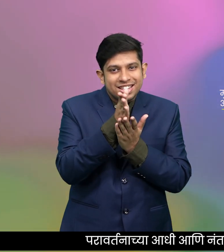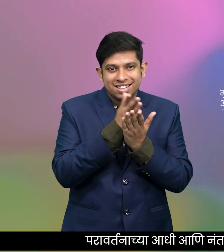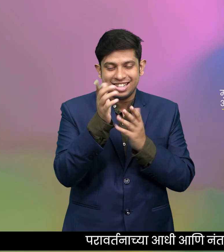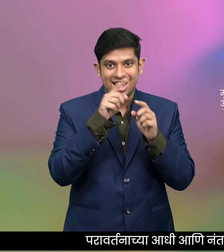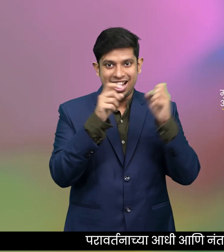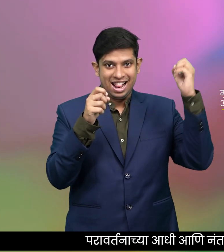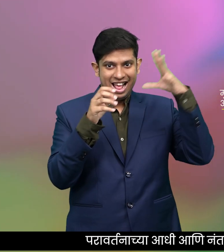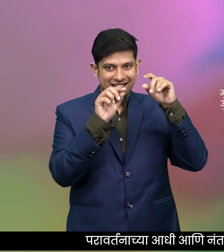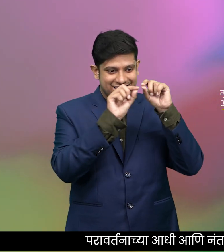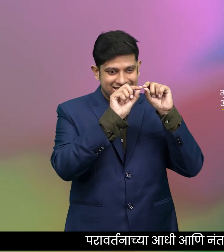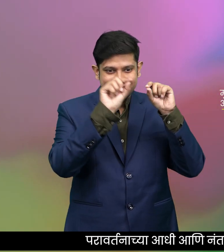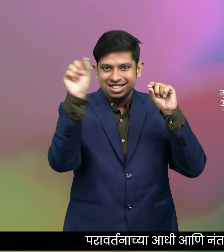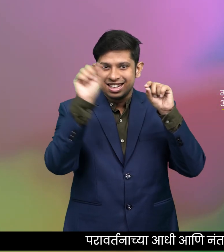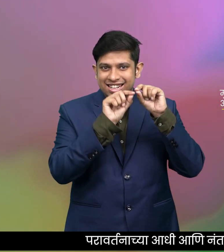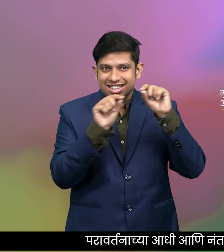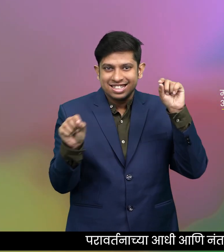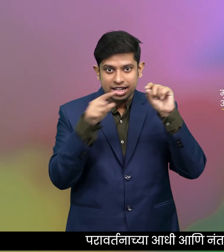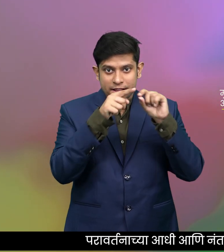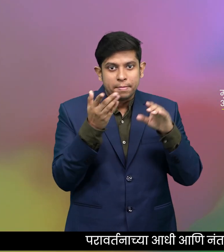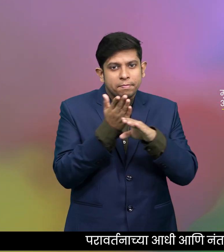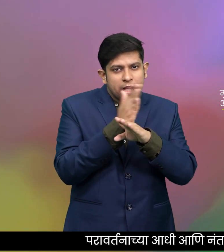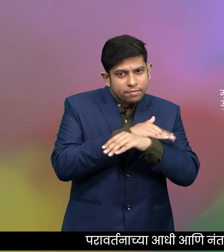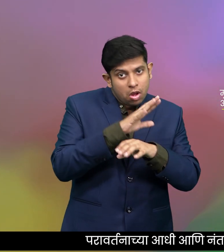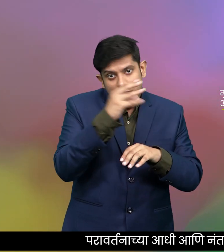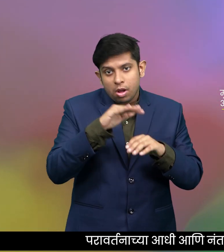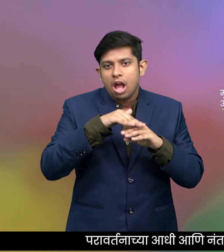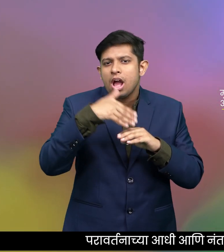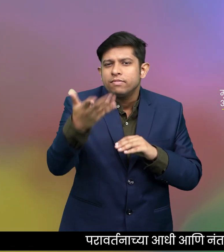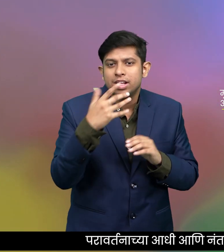परावर्तनाच्या आधी आणि नंतर प्रकाश किरण याच मार्गाने प्रवास करतात.